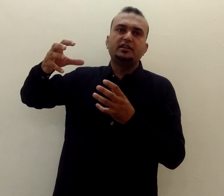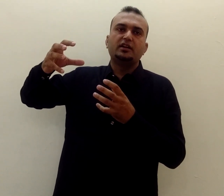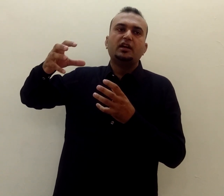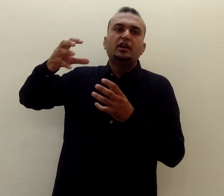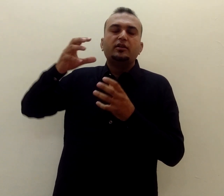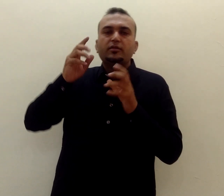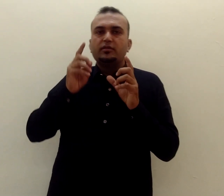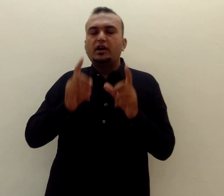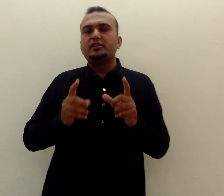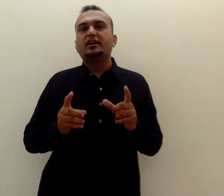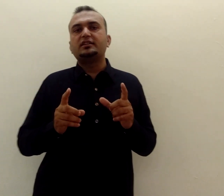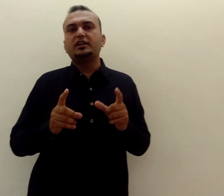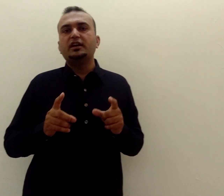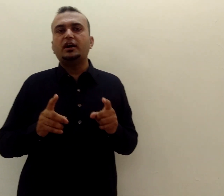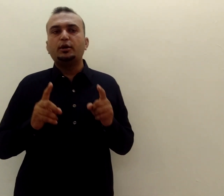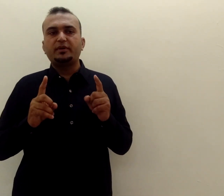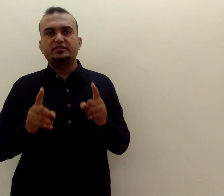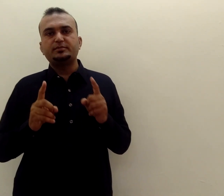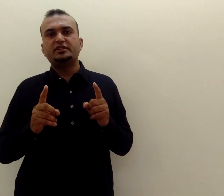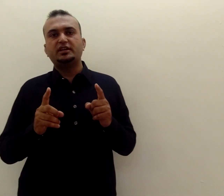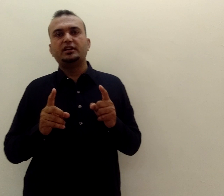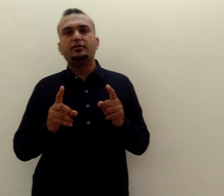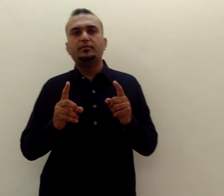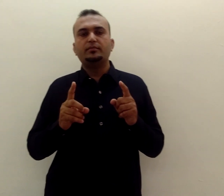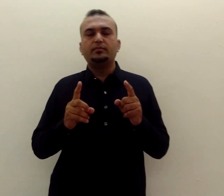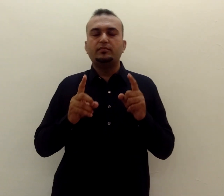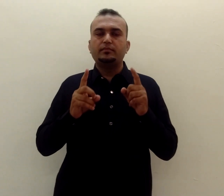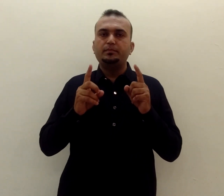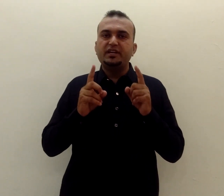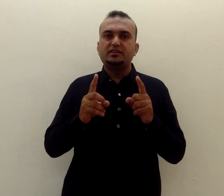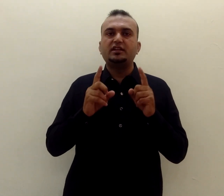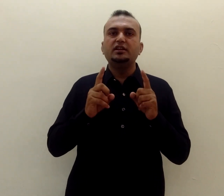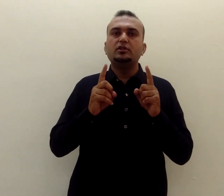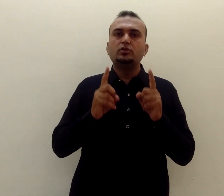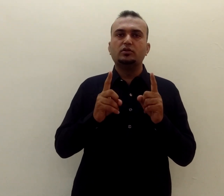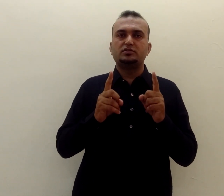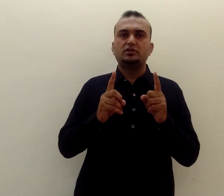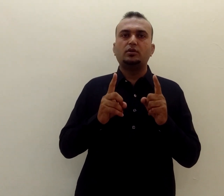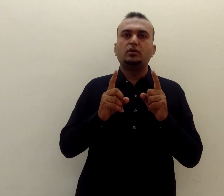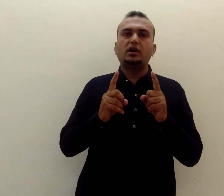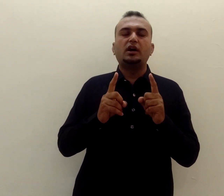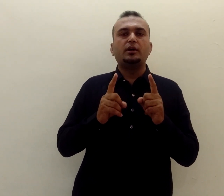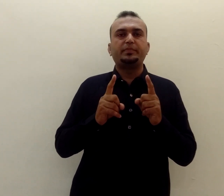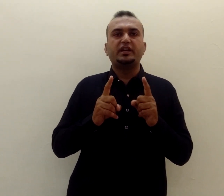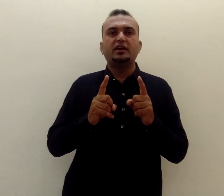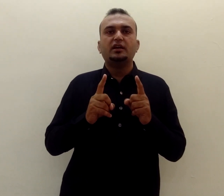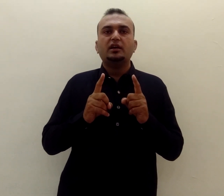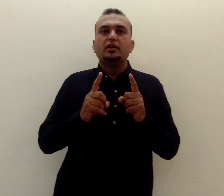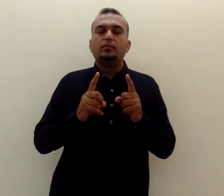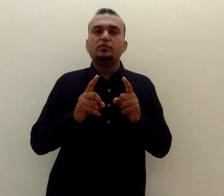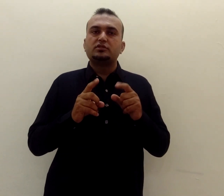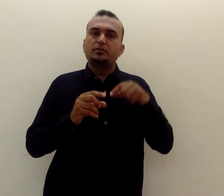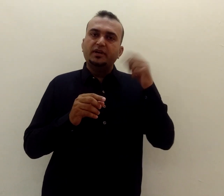हैं। याद रखें, आपका सबसे बेहतरीन दोस्त और आपके मुस्तकबिल